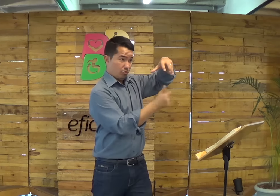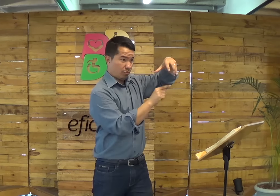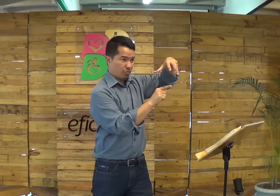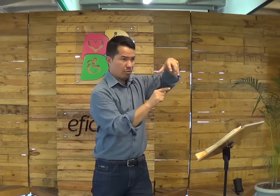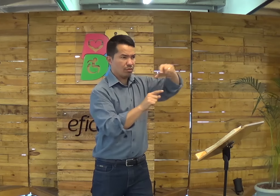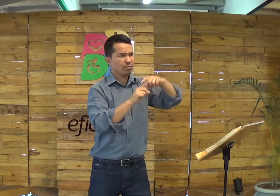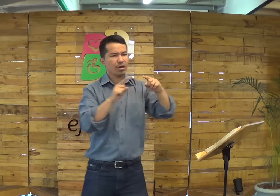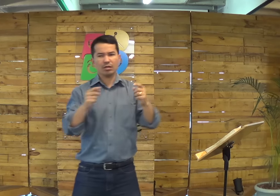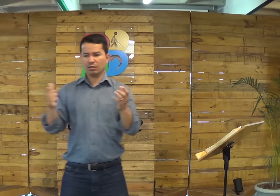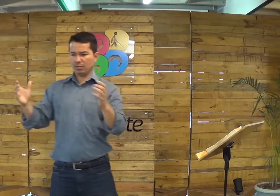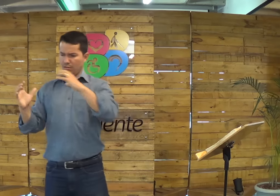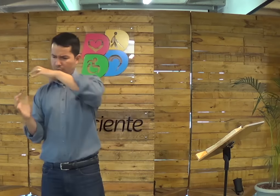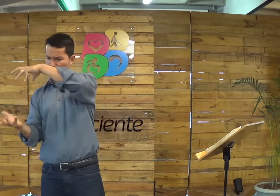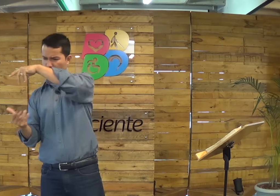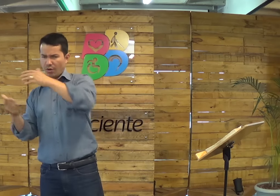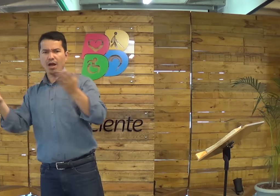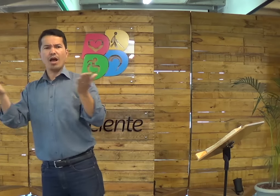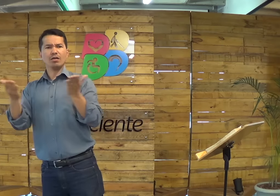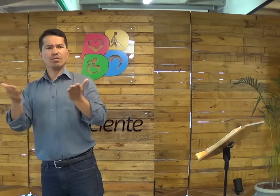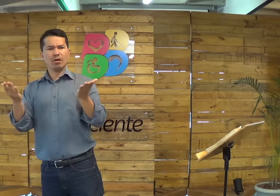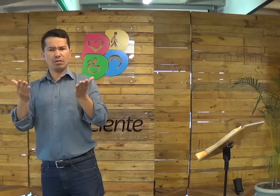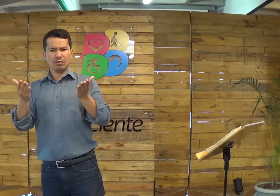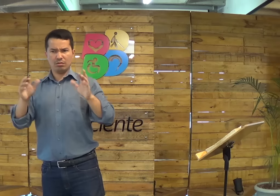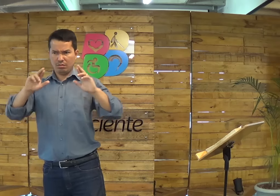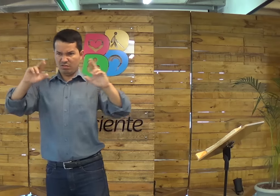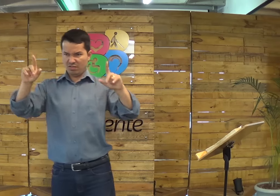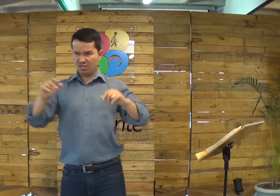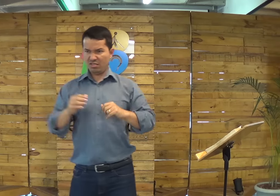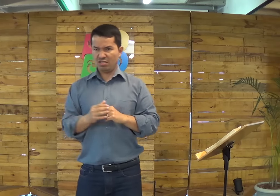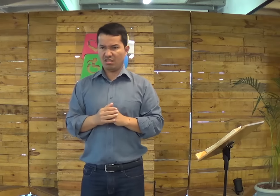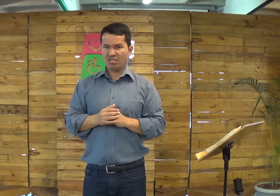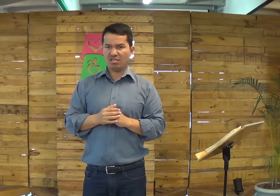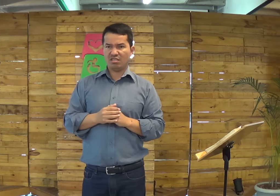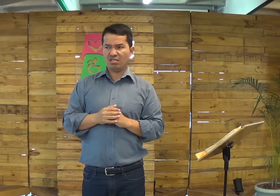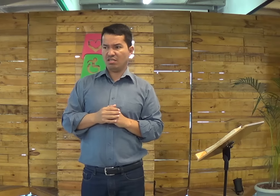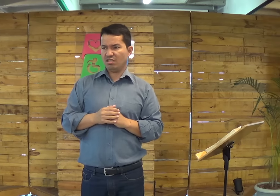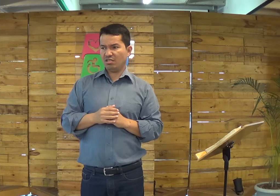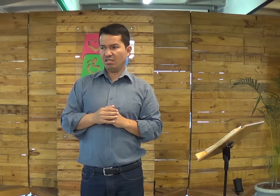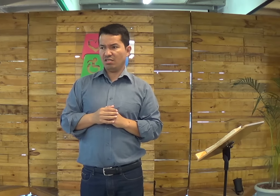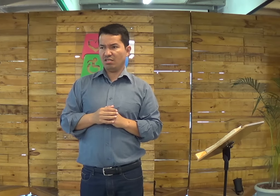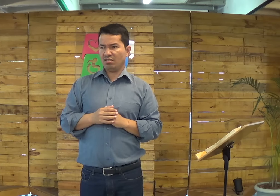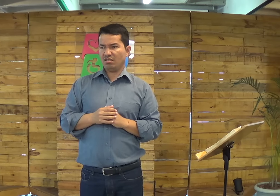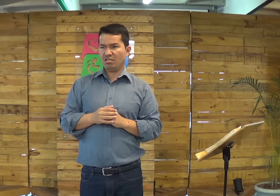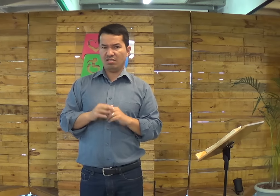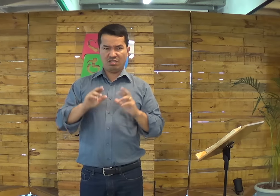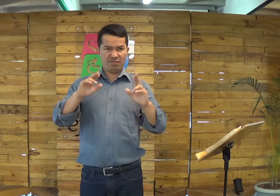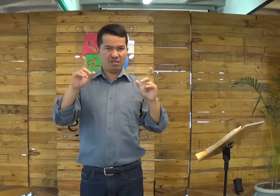tempo antes de Cristo e hoje vamos pensar é